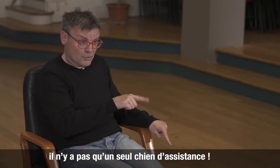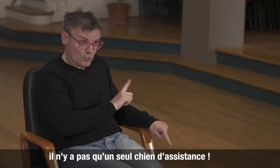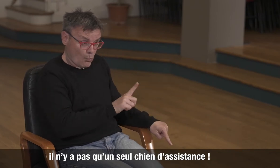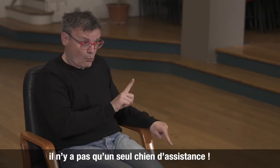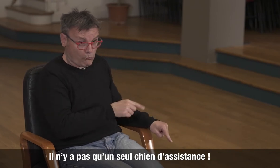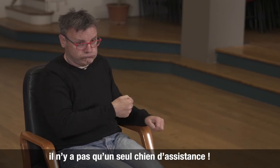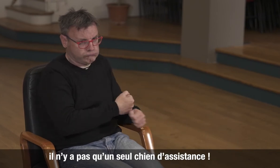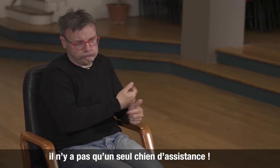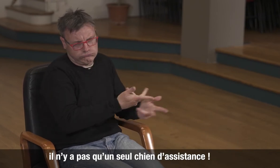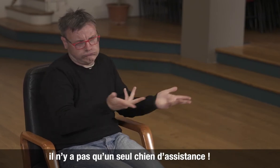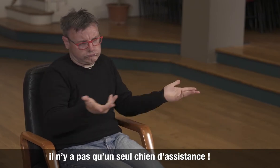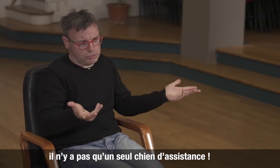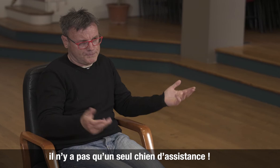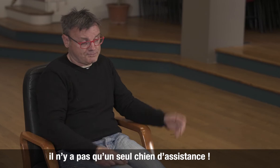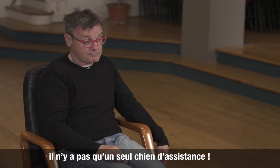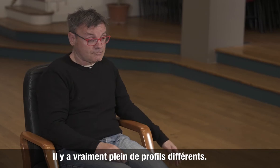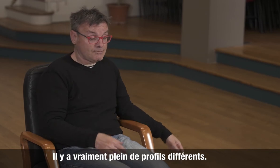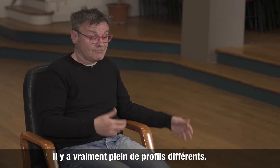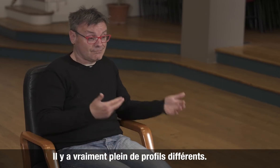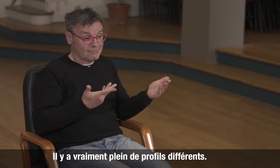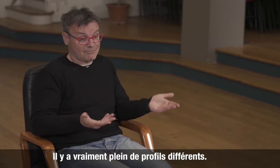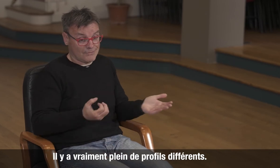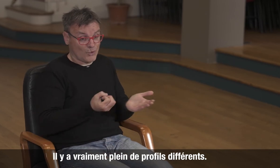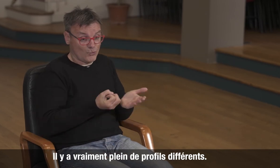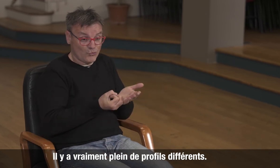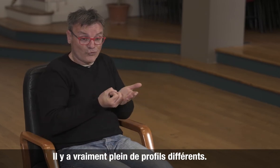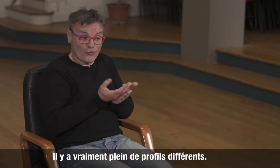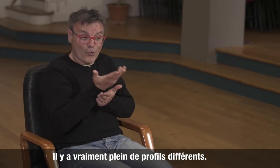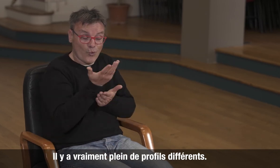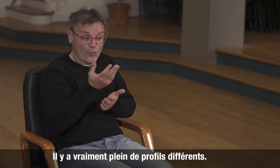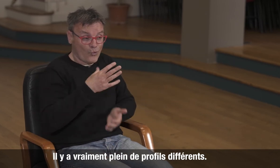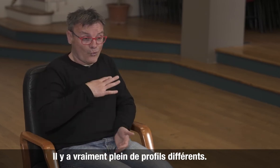Il n'y pas qu'un seul chien d'assistance. Il y vraiment plein de profils différents.